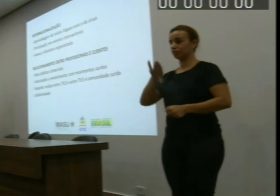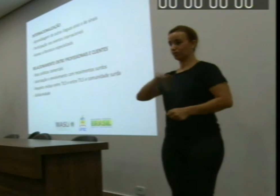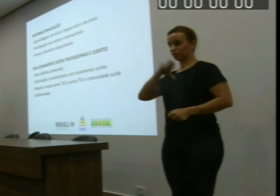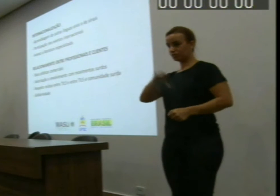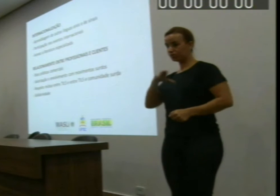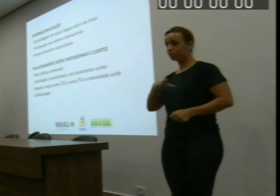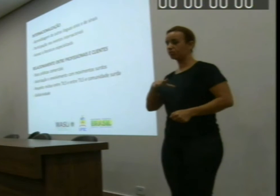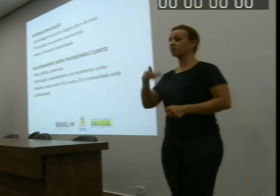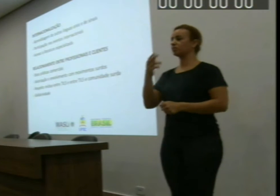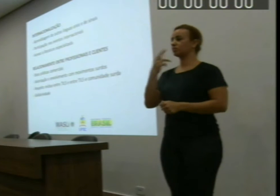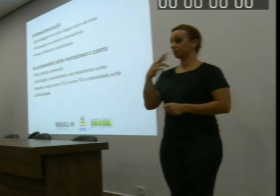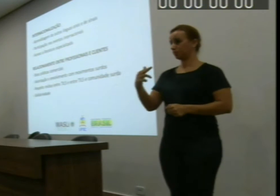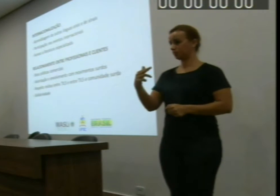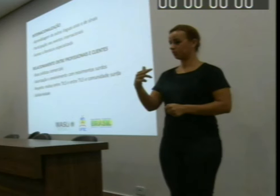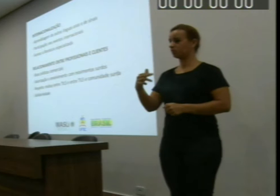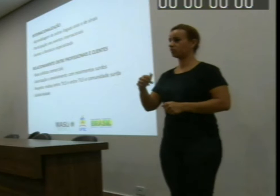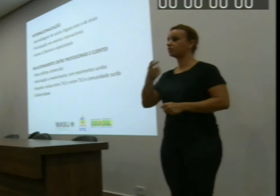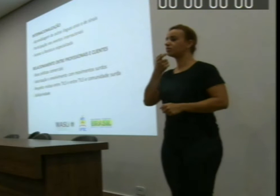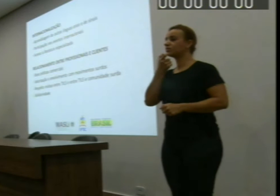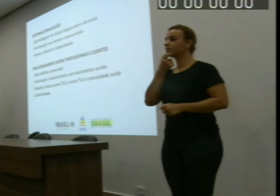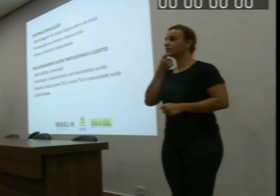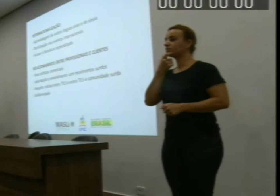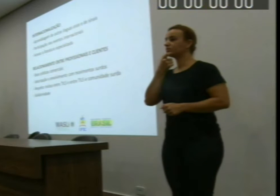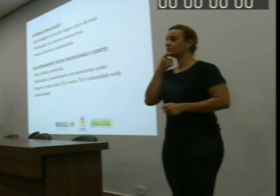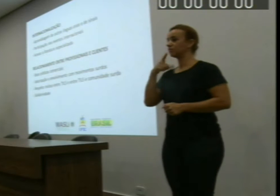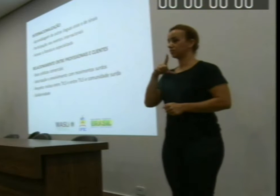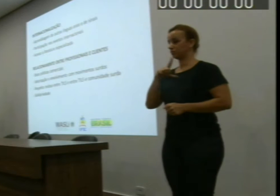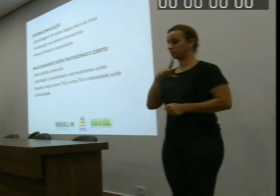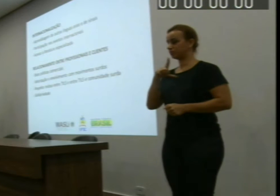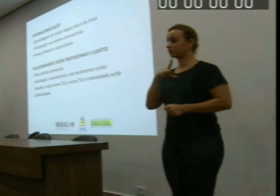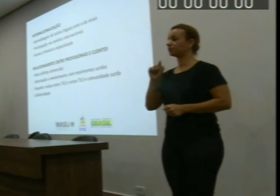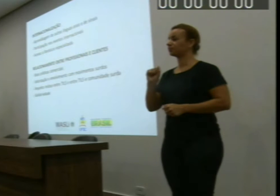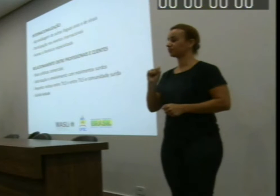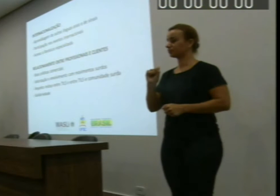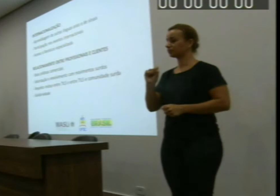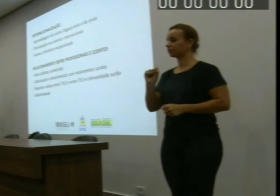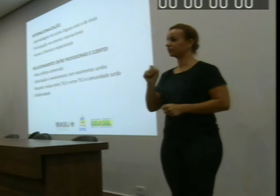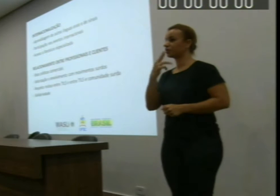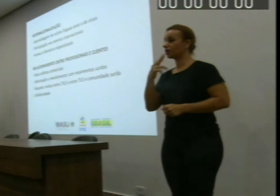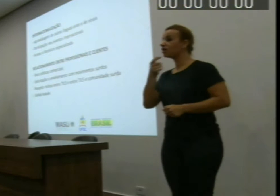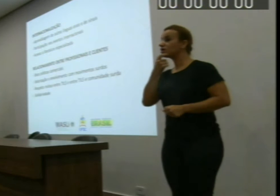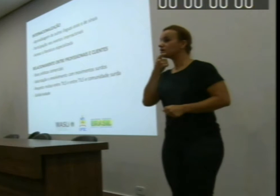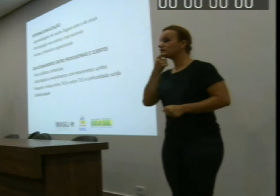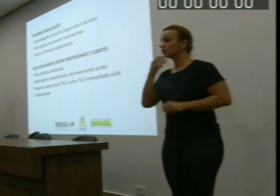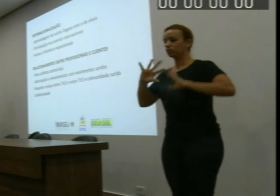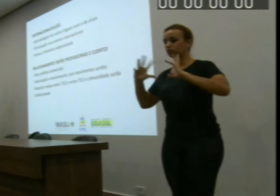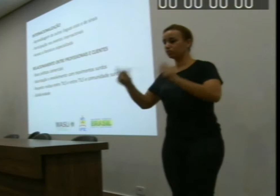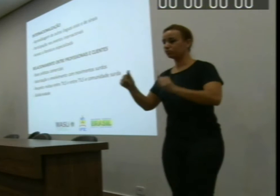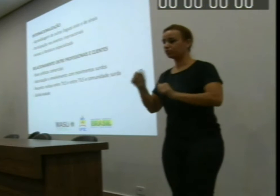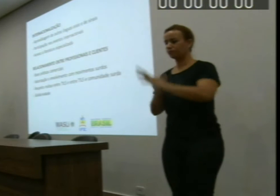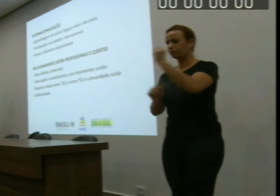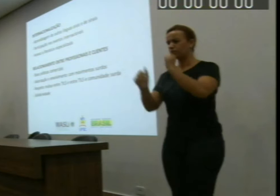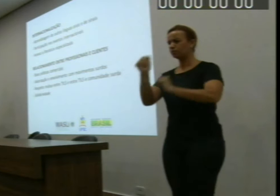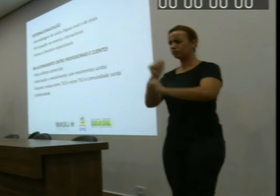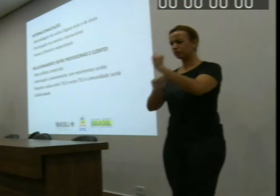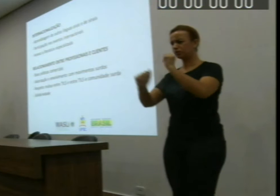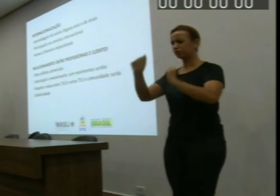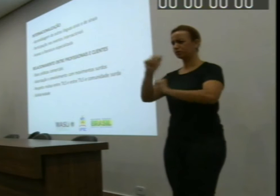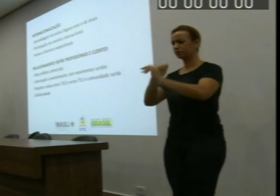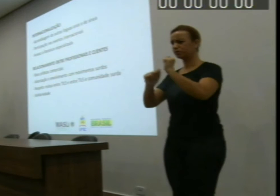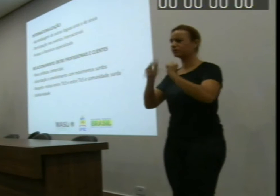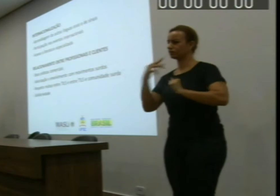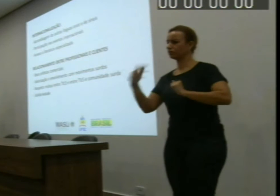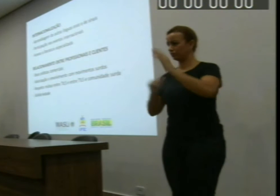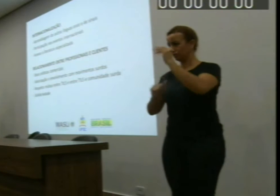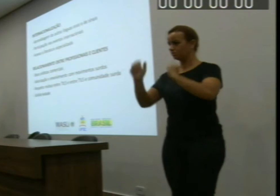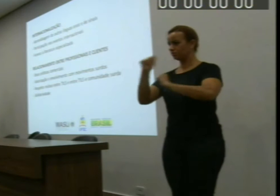né Ah isso ajuda no seu cotidiano porque hoje também tudo tem inglês e tudo tem espanhol isso melhora o seu currículo